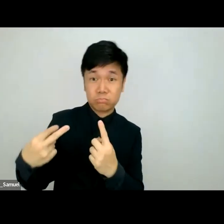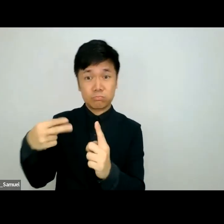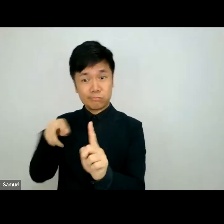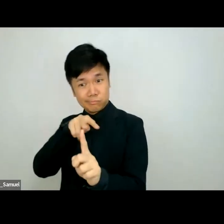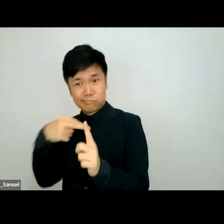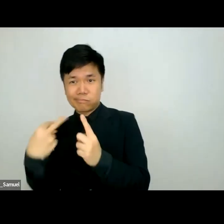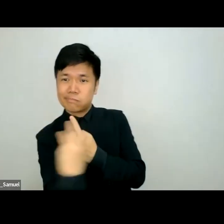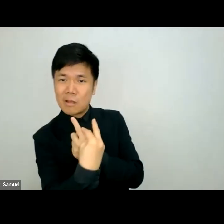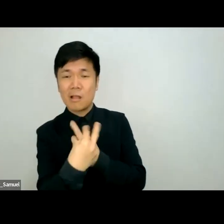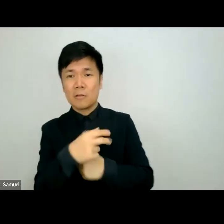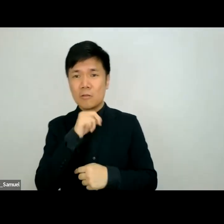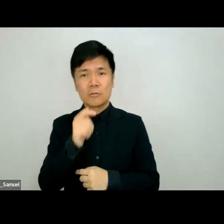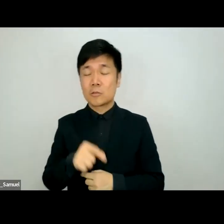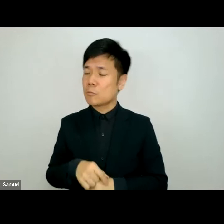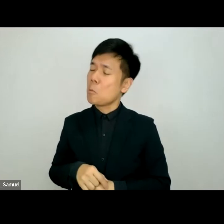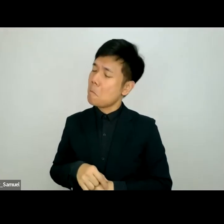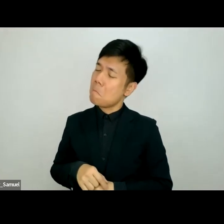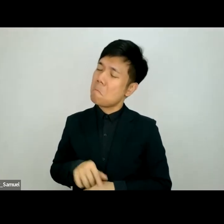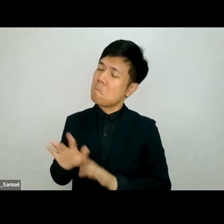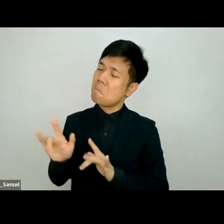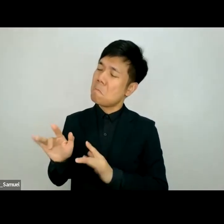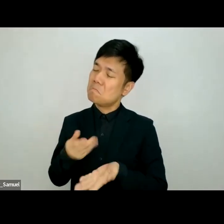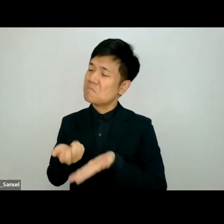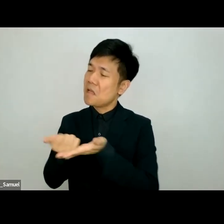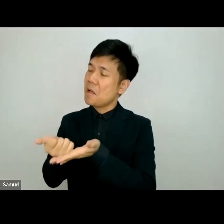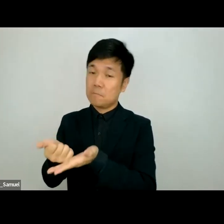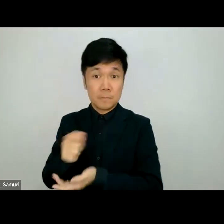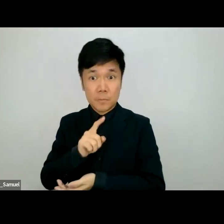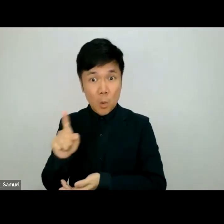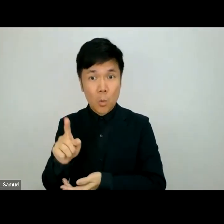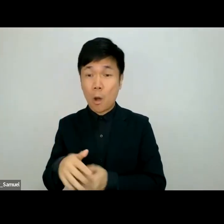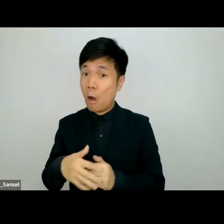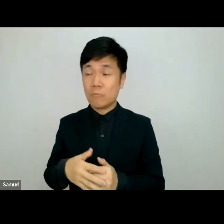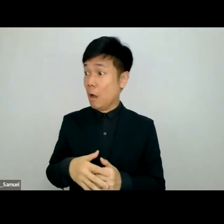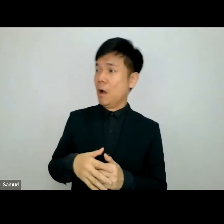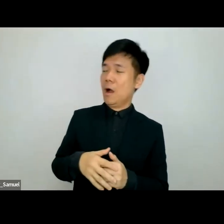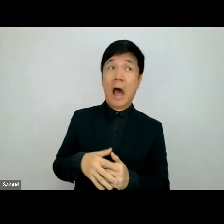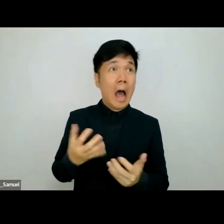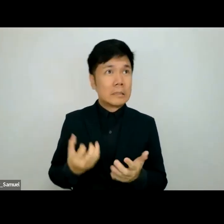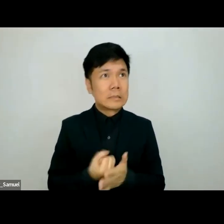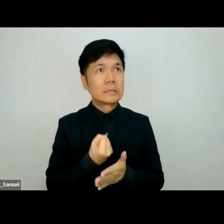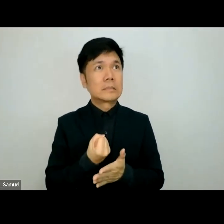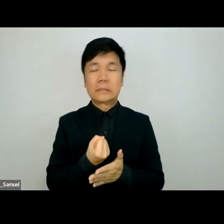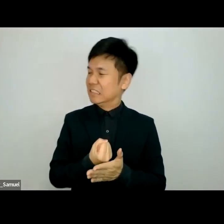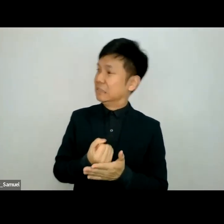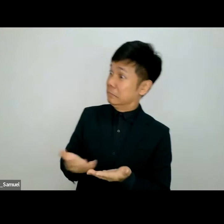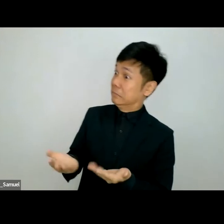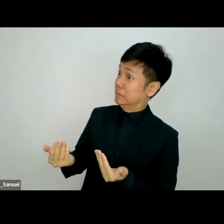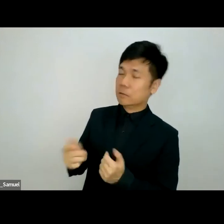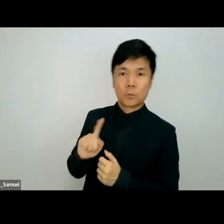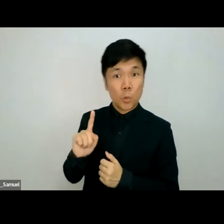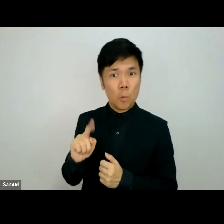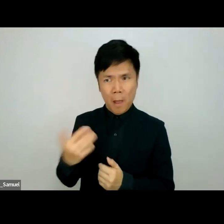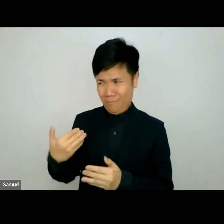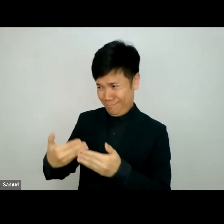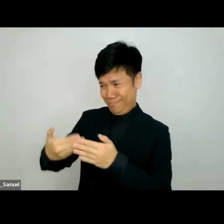situation sous tous les angles, non seulement le redressement, l'action après la